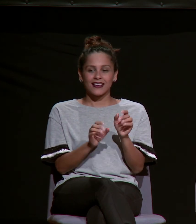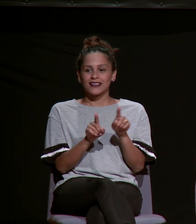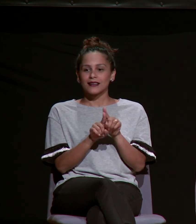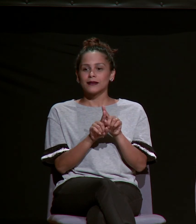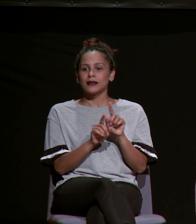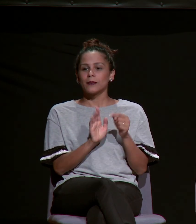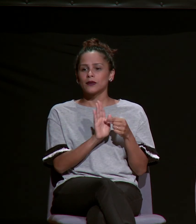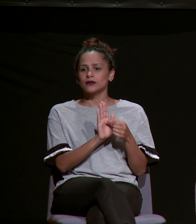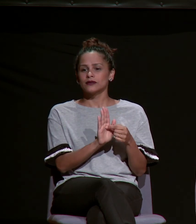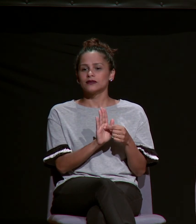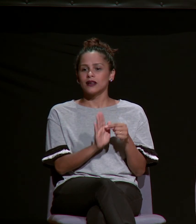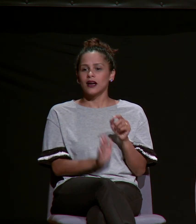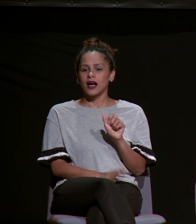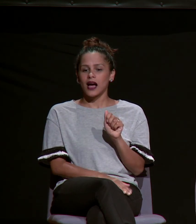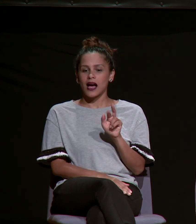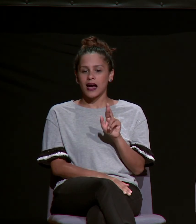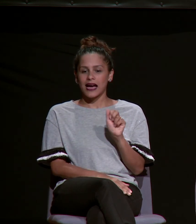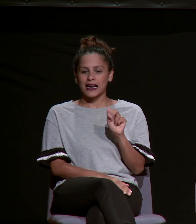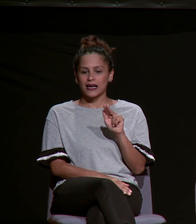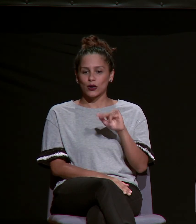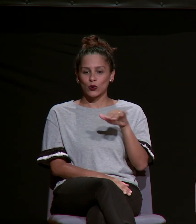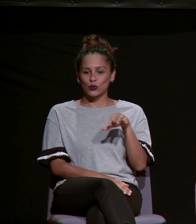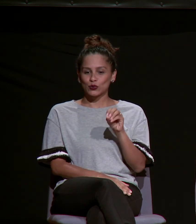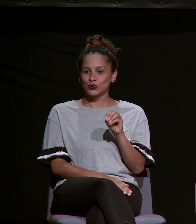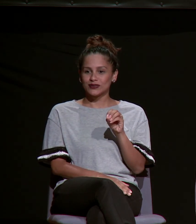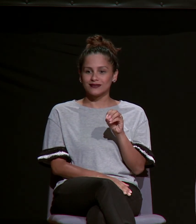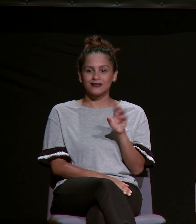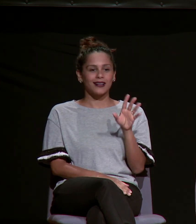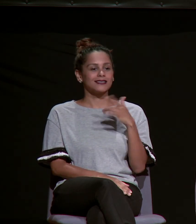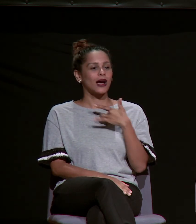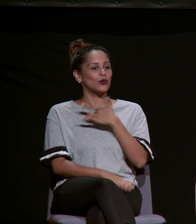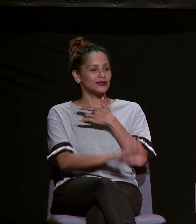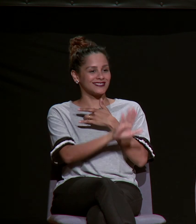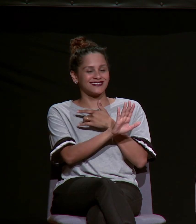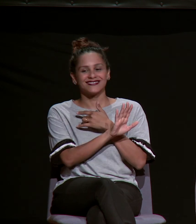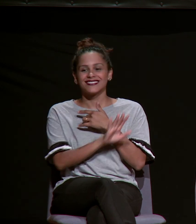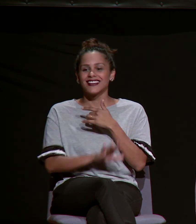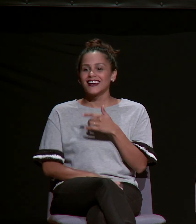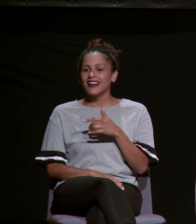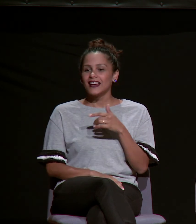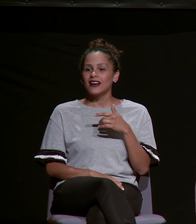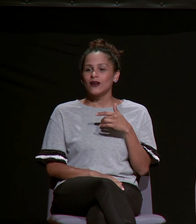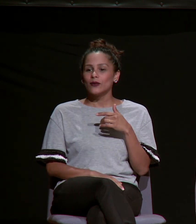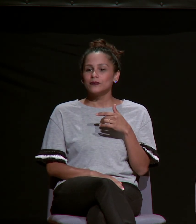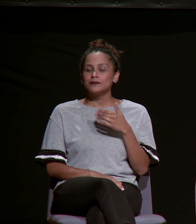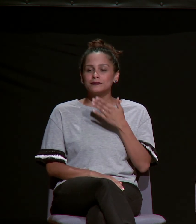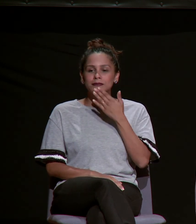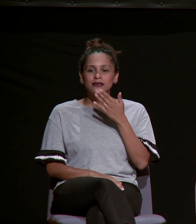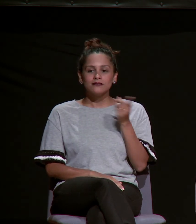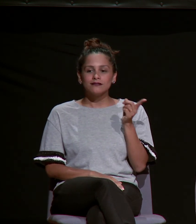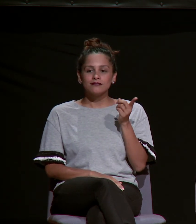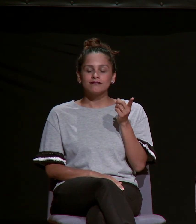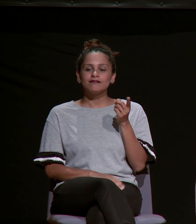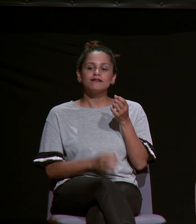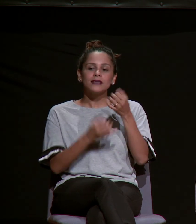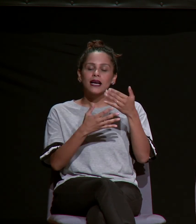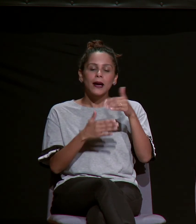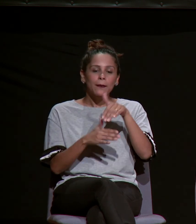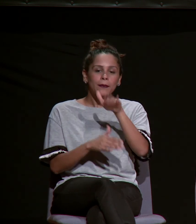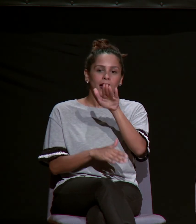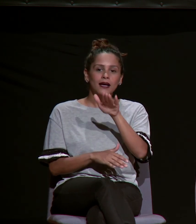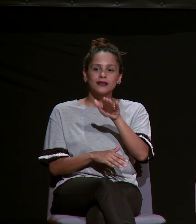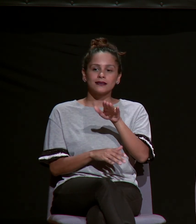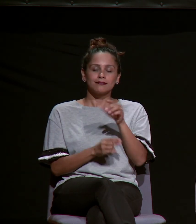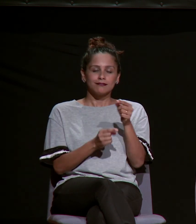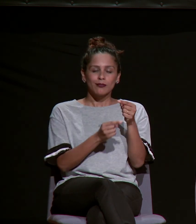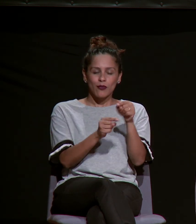Araújo. Saúde. E aí eu gostaria que você pudesse falar um pouco mais dessa